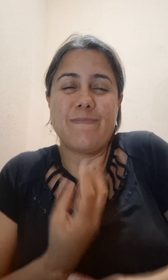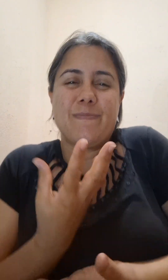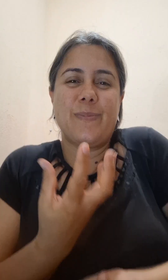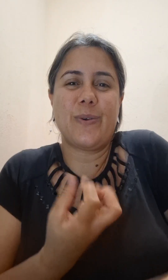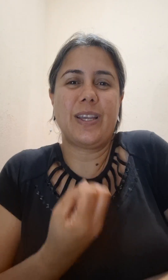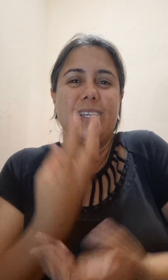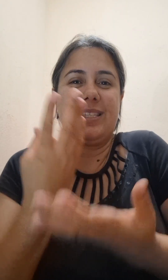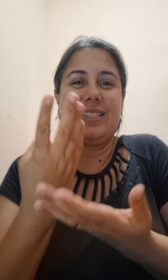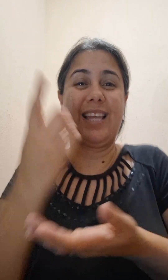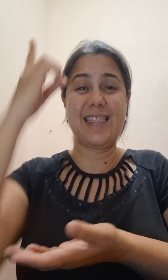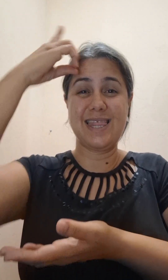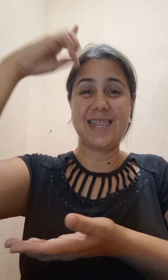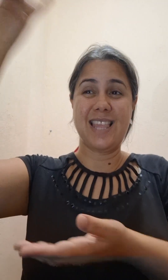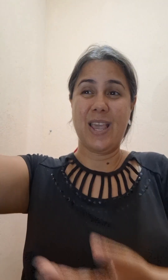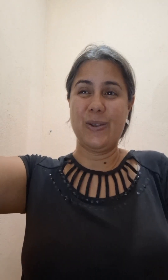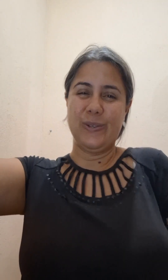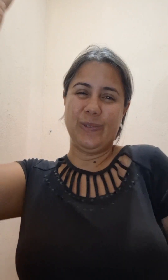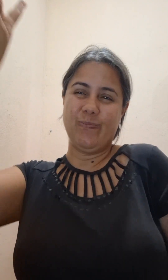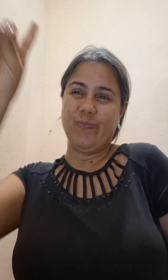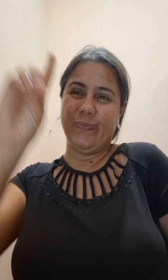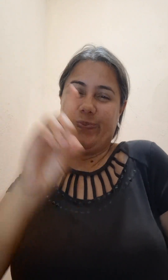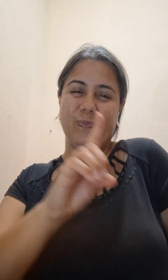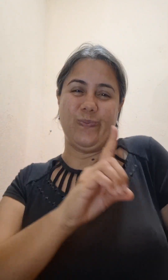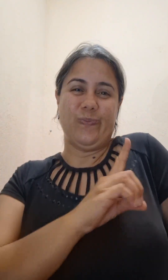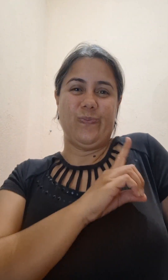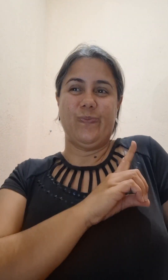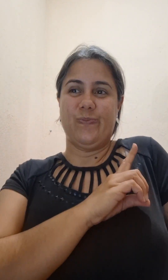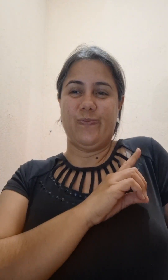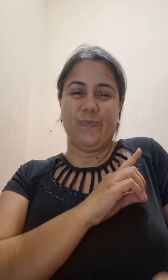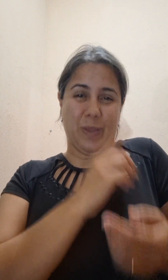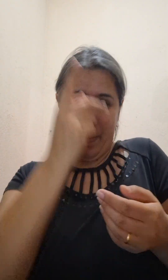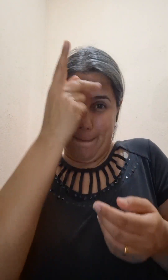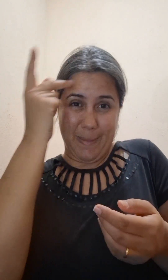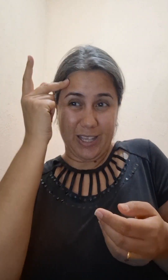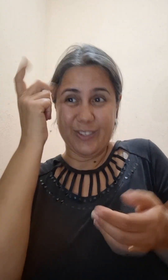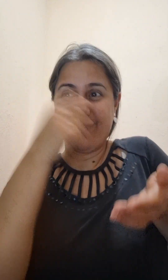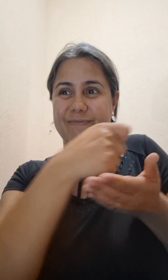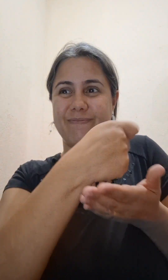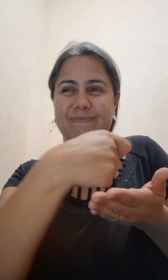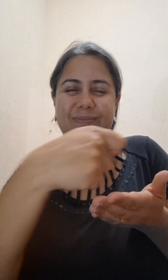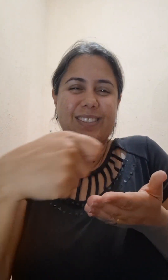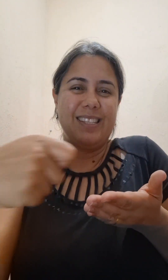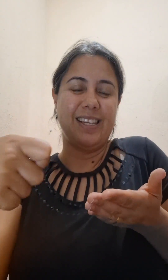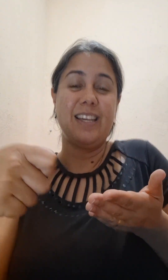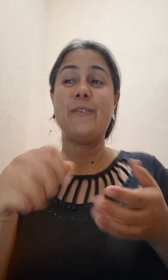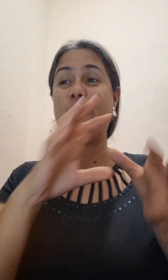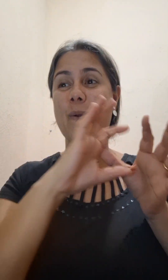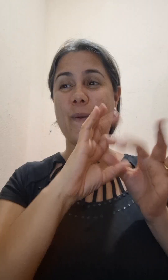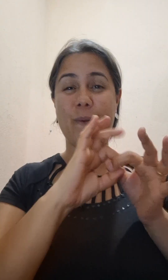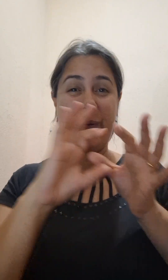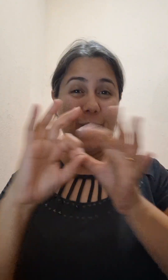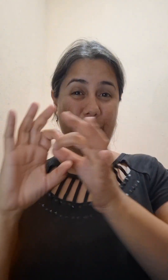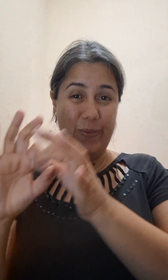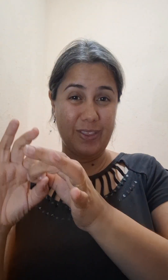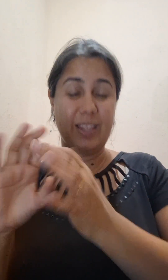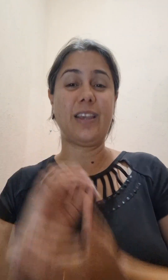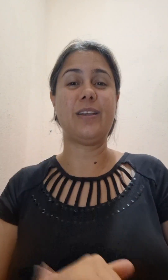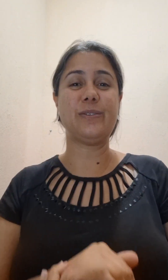150 poesias que Deus inspirou as pessoas para escrever.